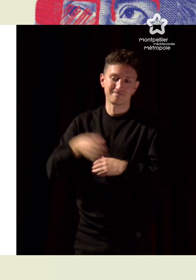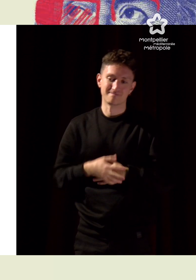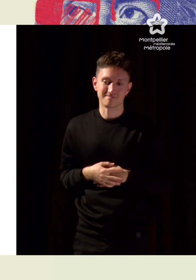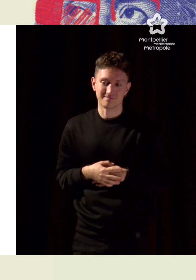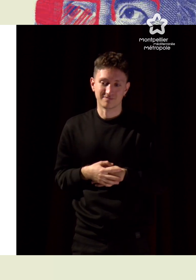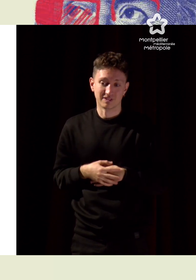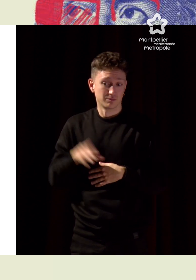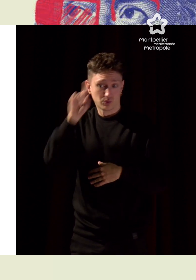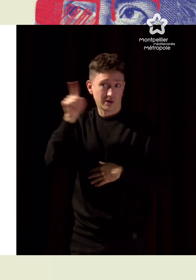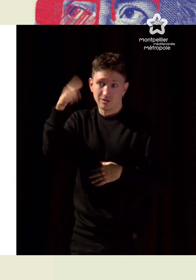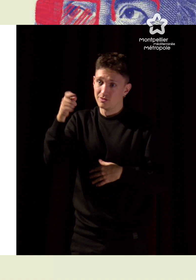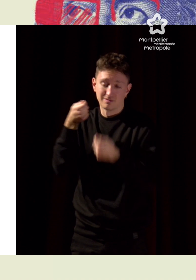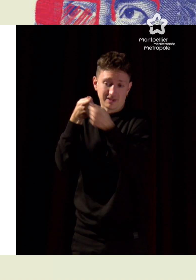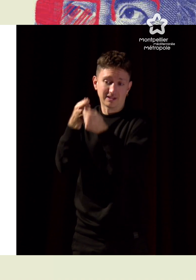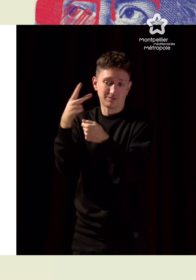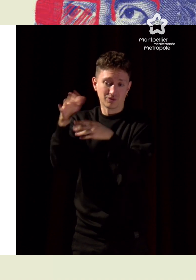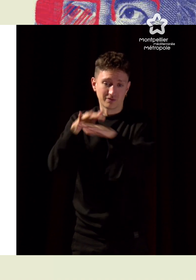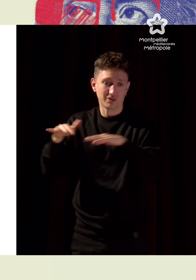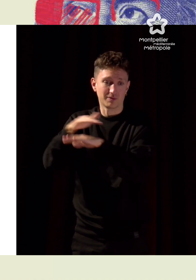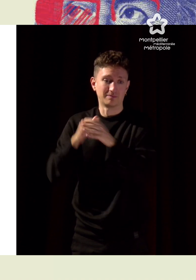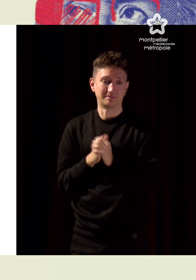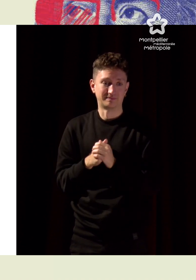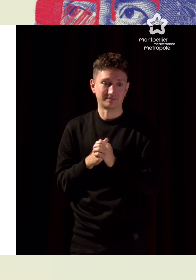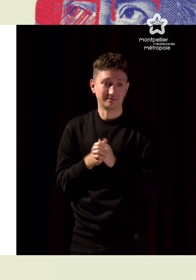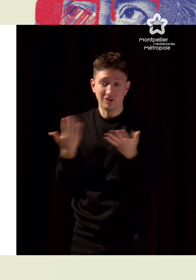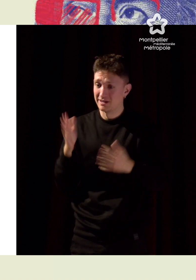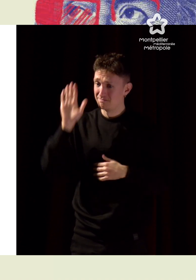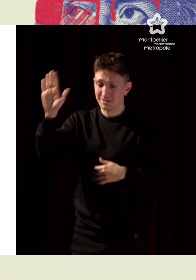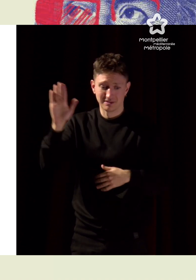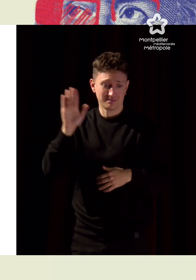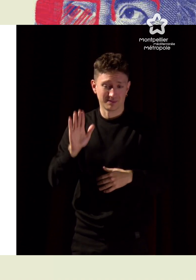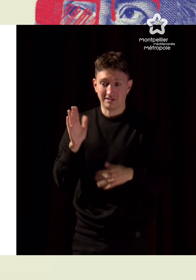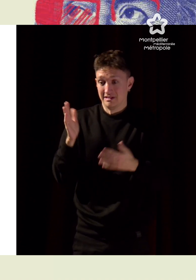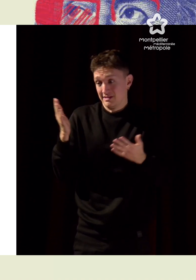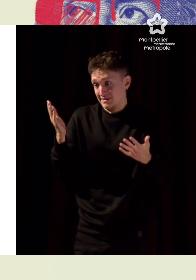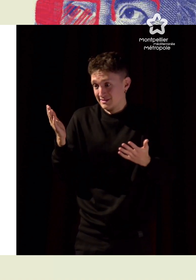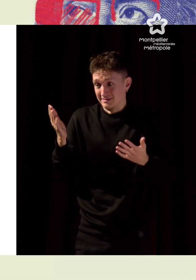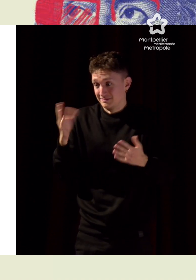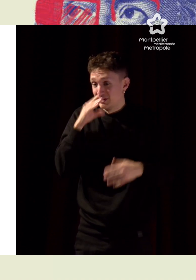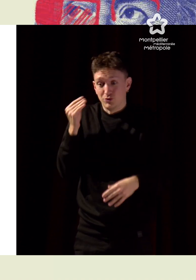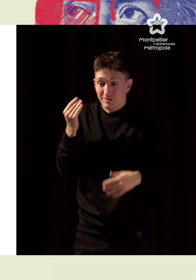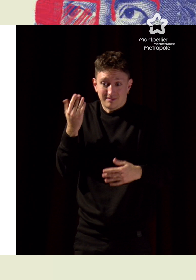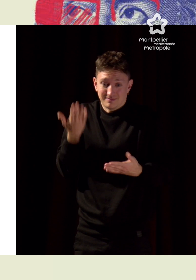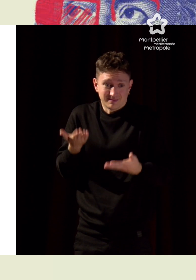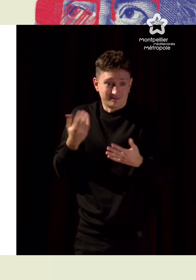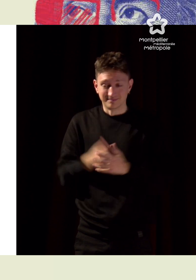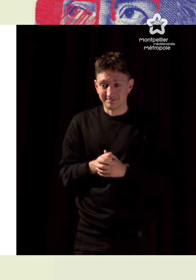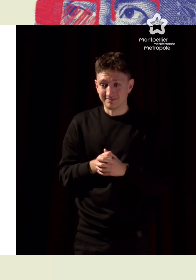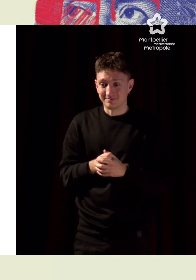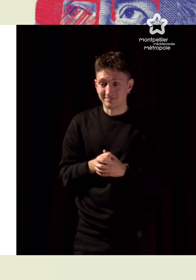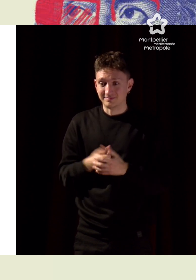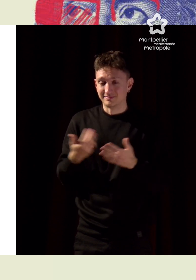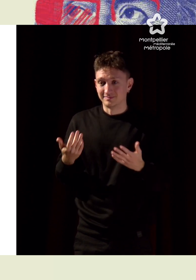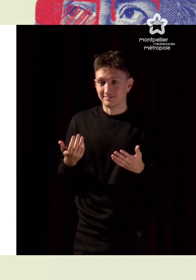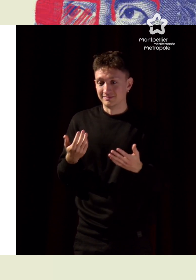particulière des Inuits. Et donc ça, c'est une spécificité de l'humain. En gros, on fait des changements de culture, donc on devient